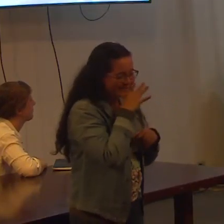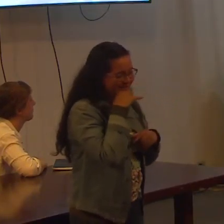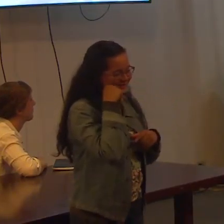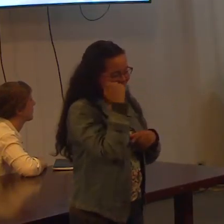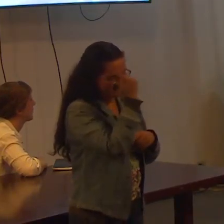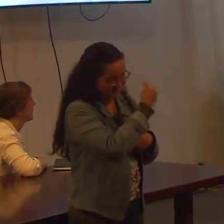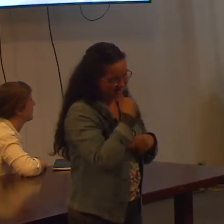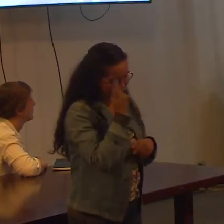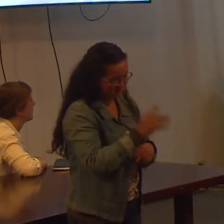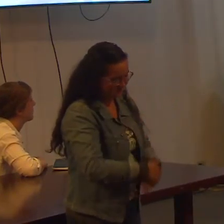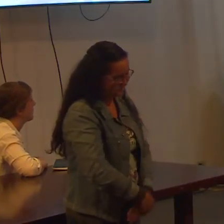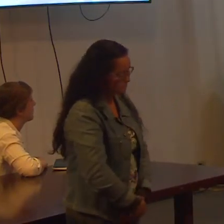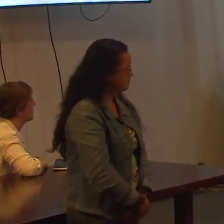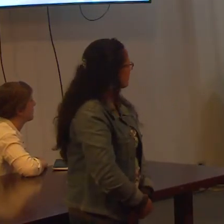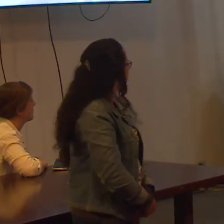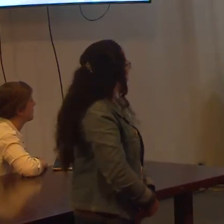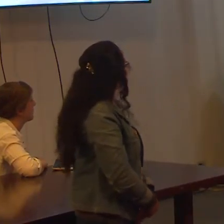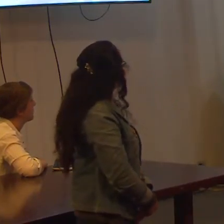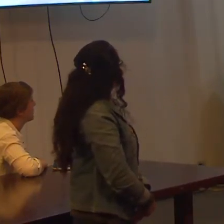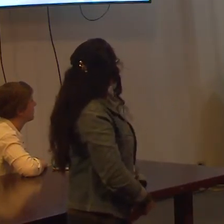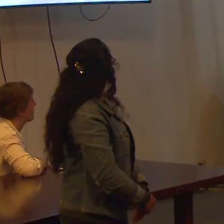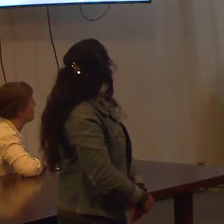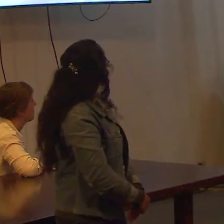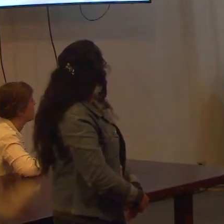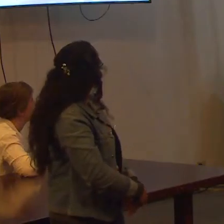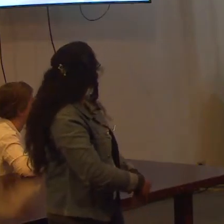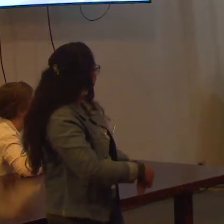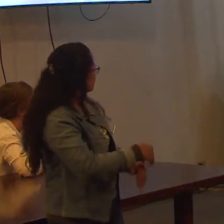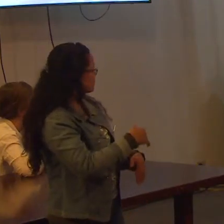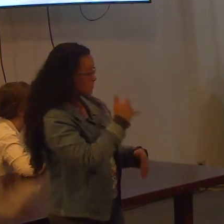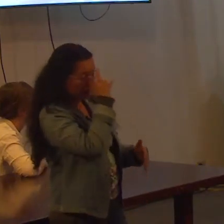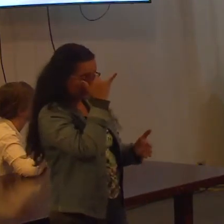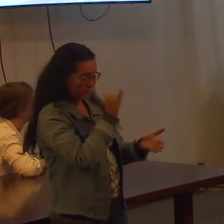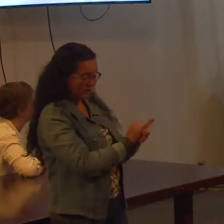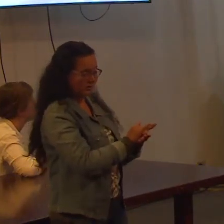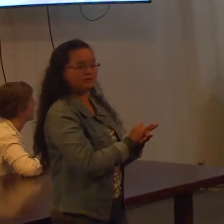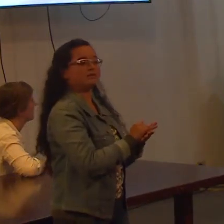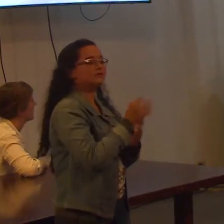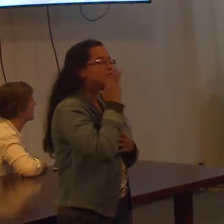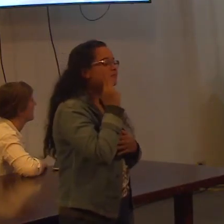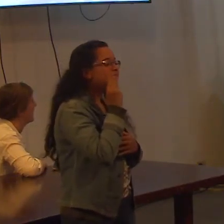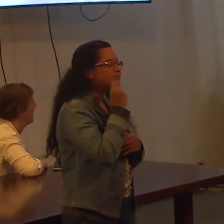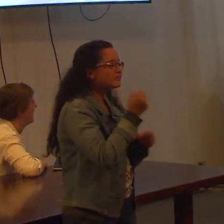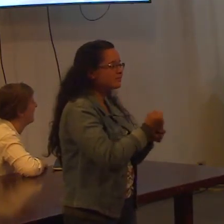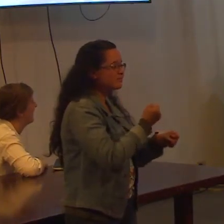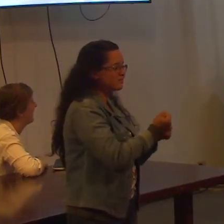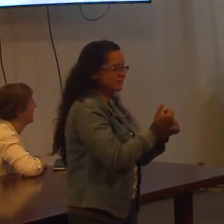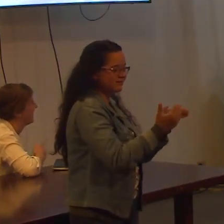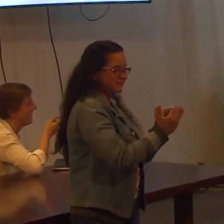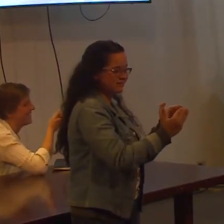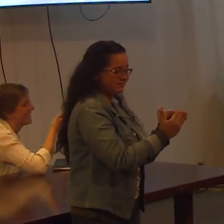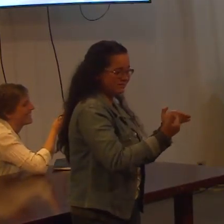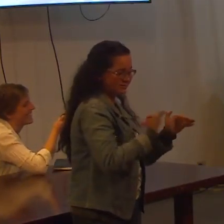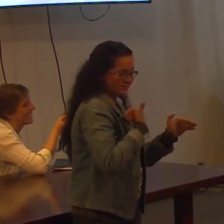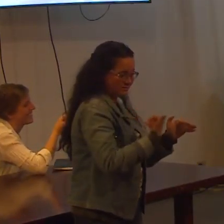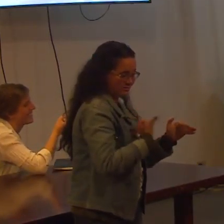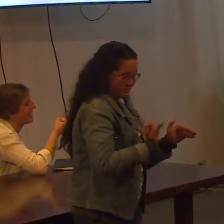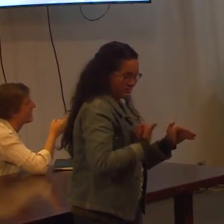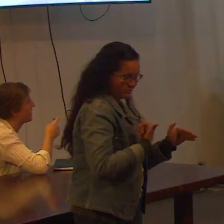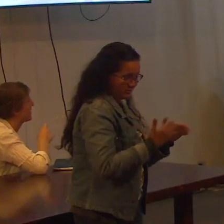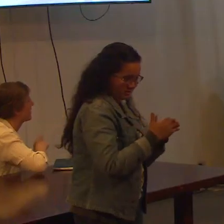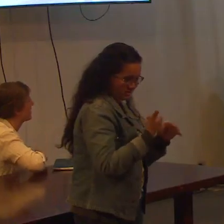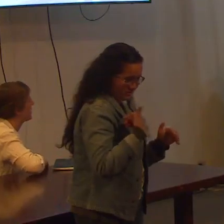rostro. Creo que mi experiencia personal en trabajar en la casa de los jóvenes fue muy enriquecedora. Siempre que